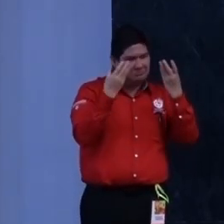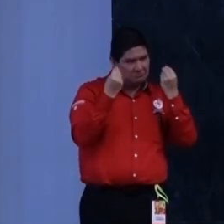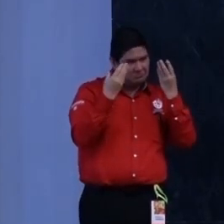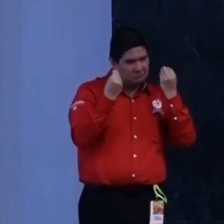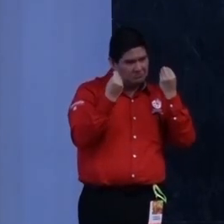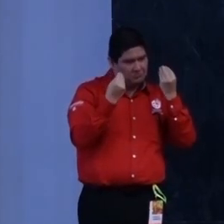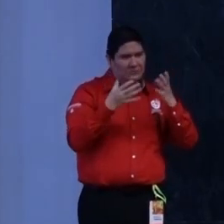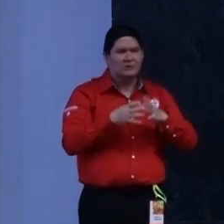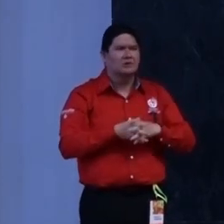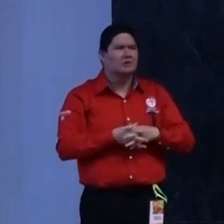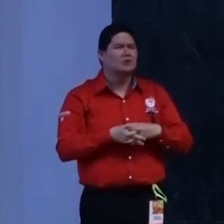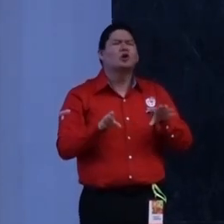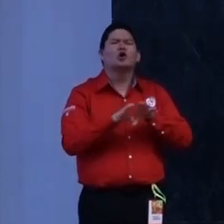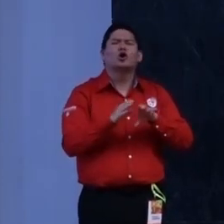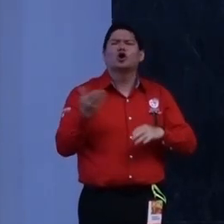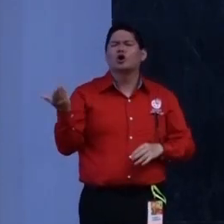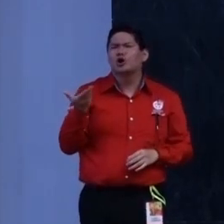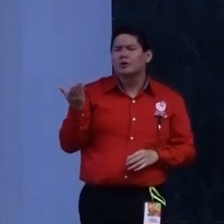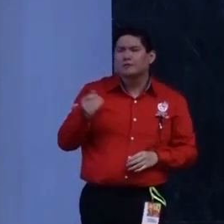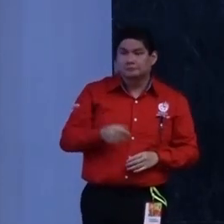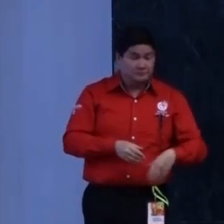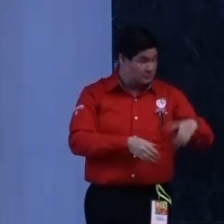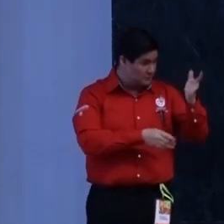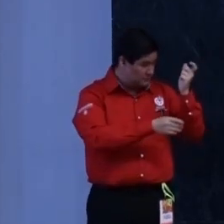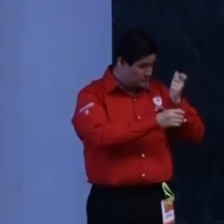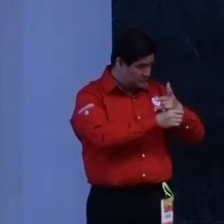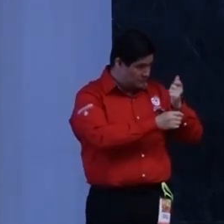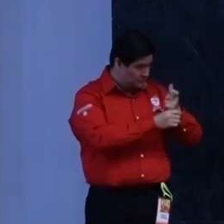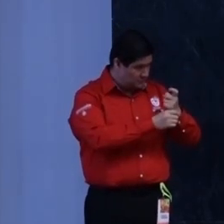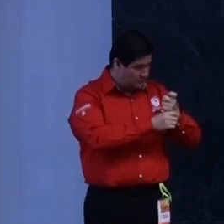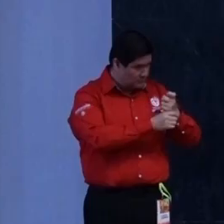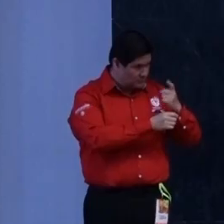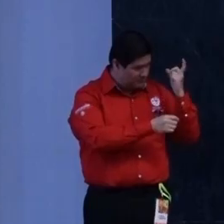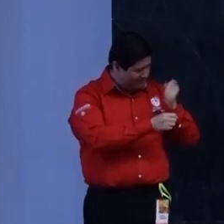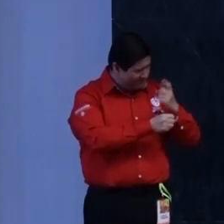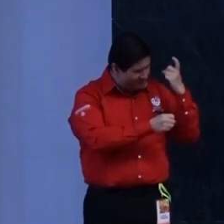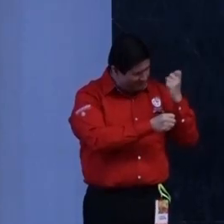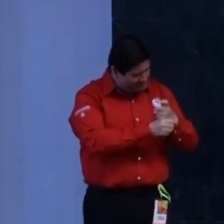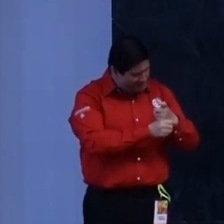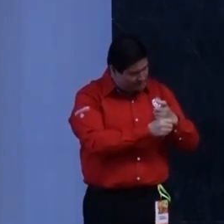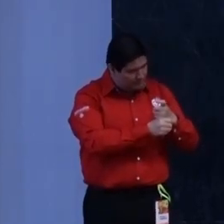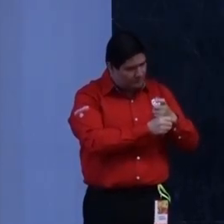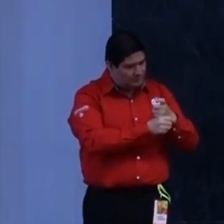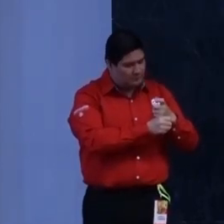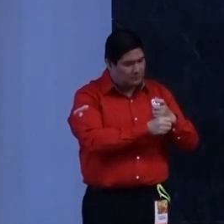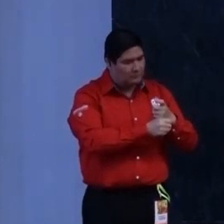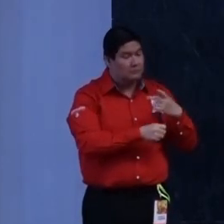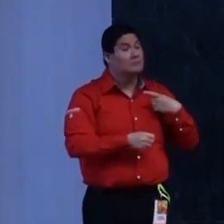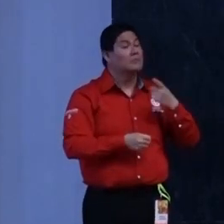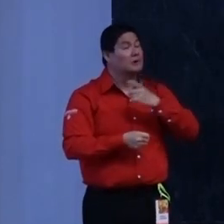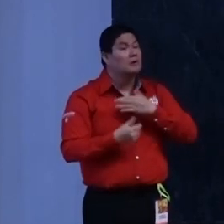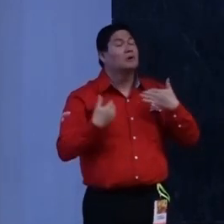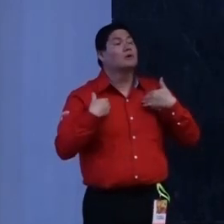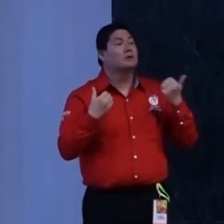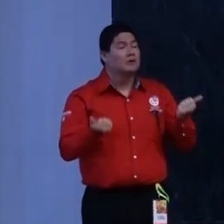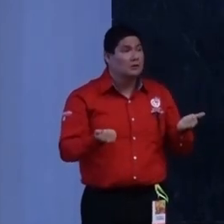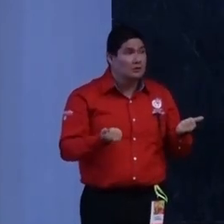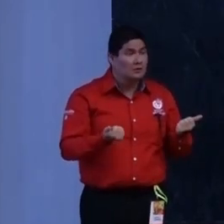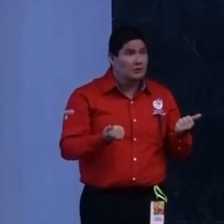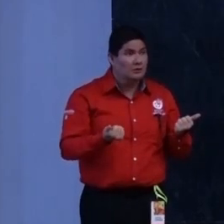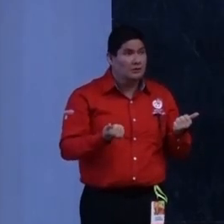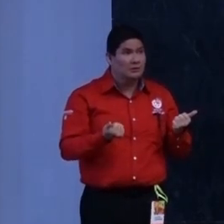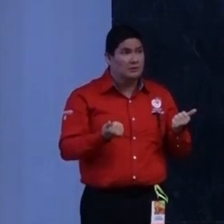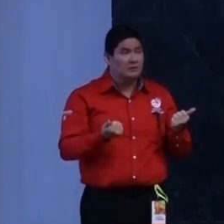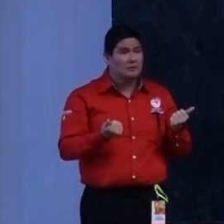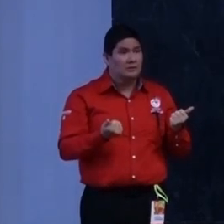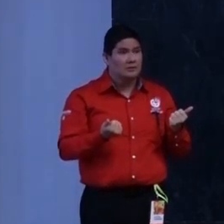que tú. ¿Cómo lo has hecho? Primero, yo creo que lo primero que deberías entender es,